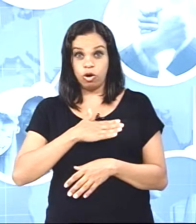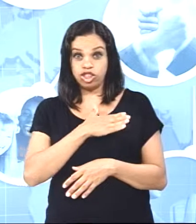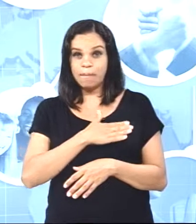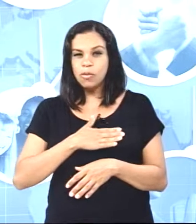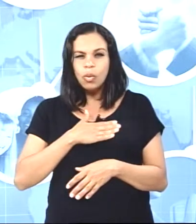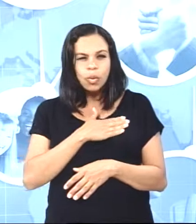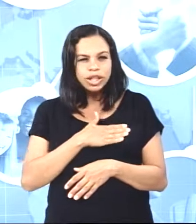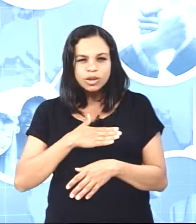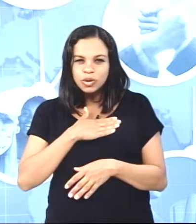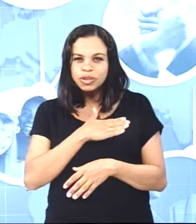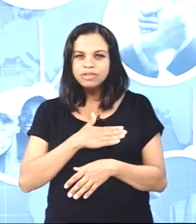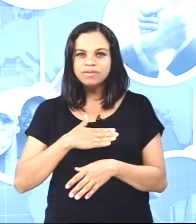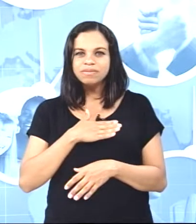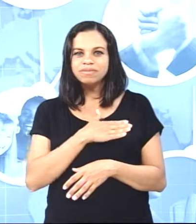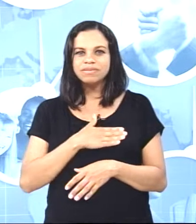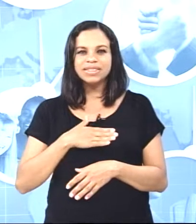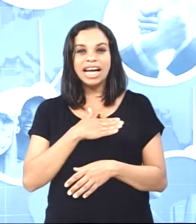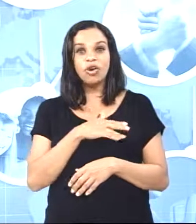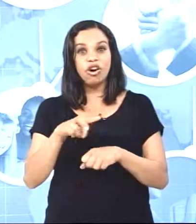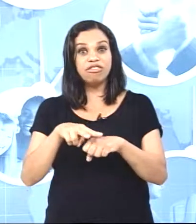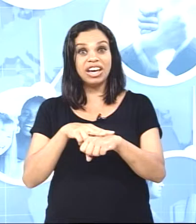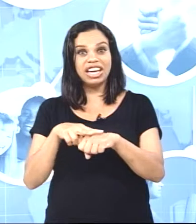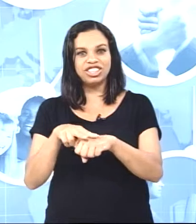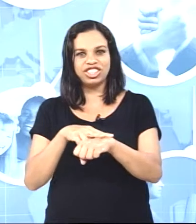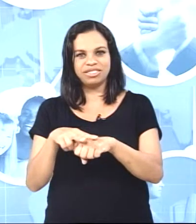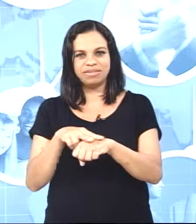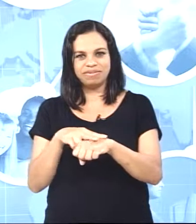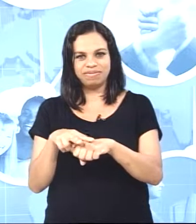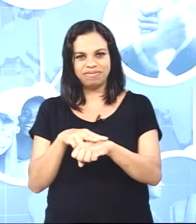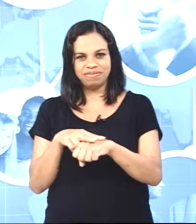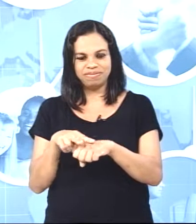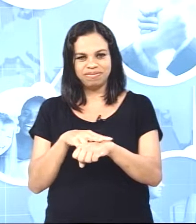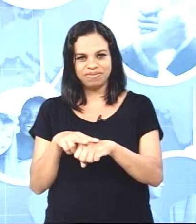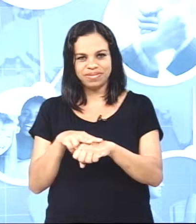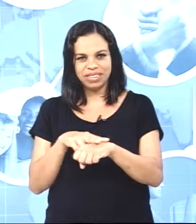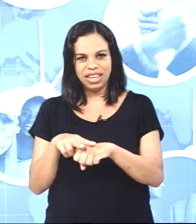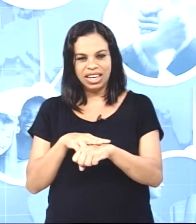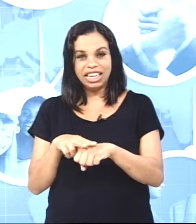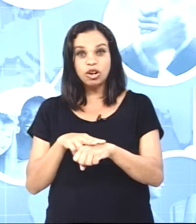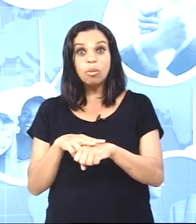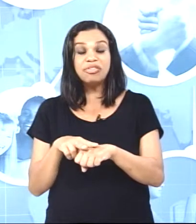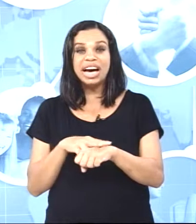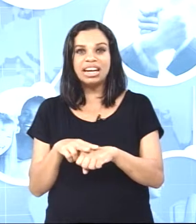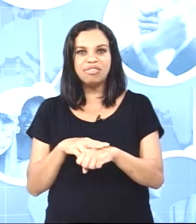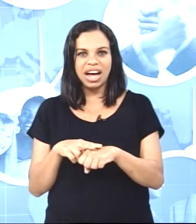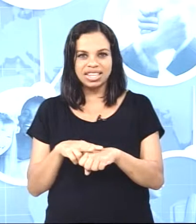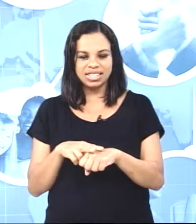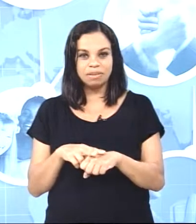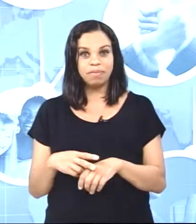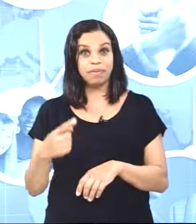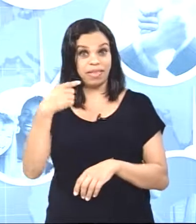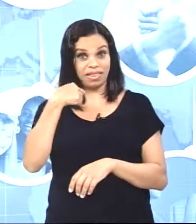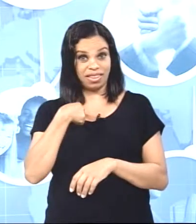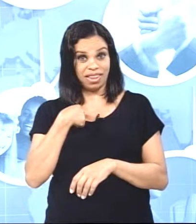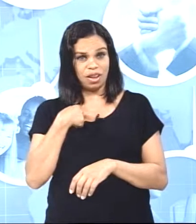gosta muito da cor verde. Então, como ficaria a frase?